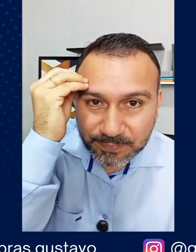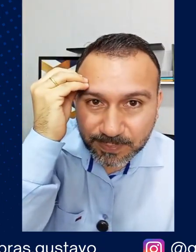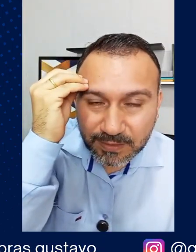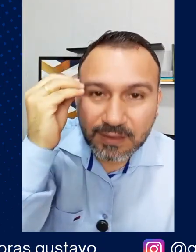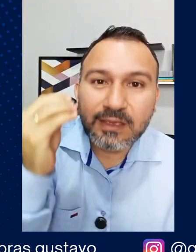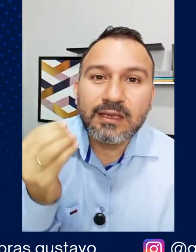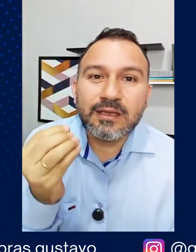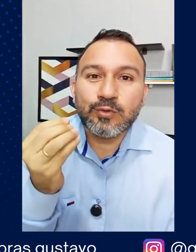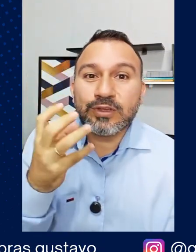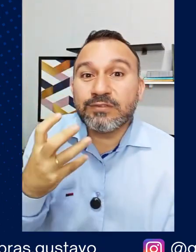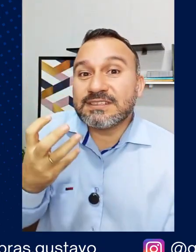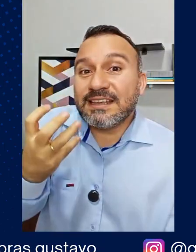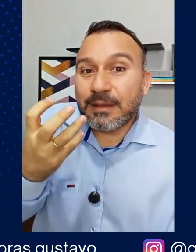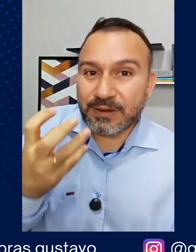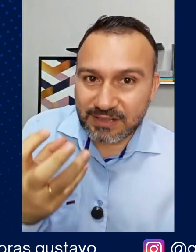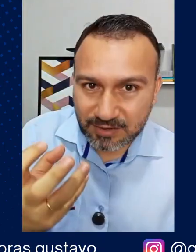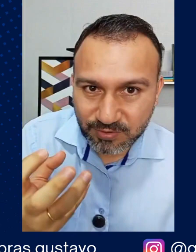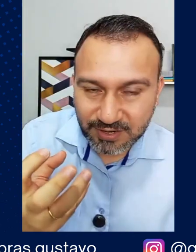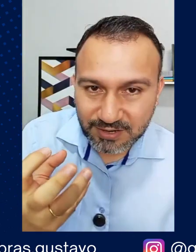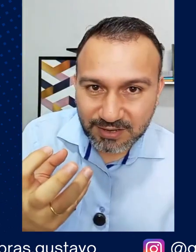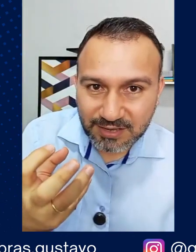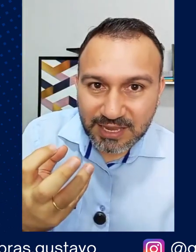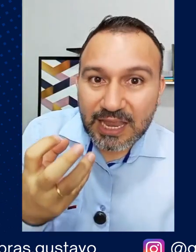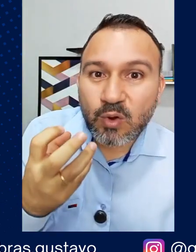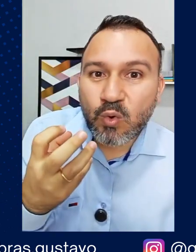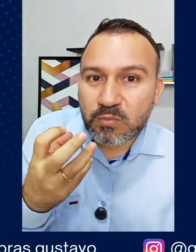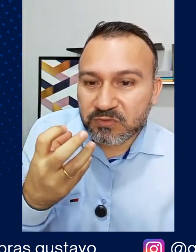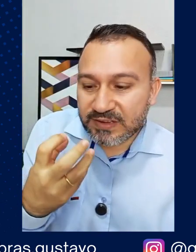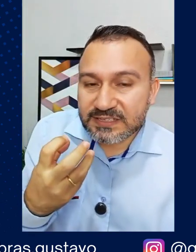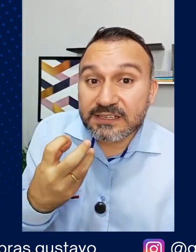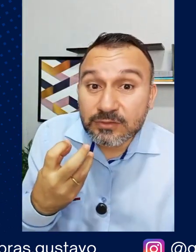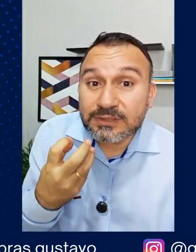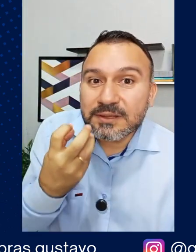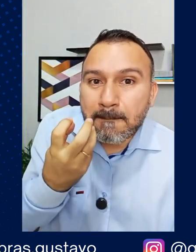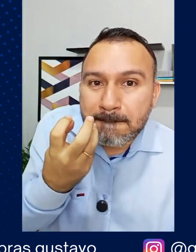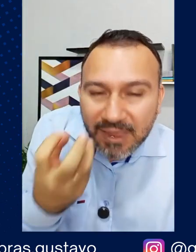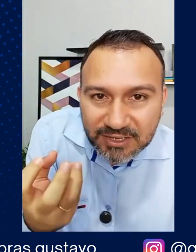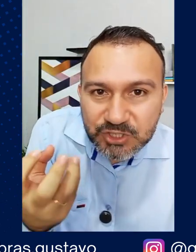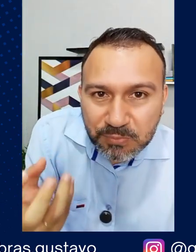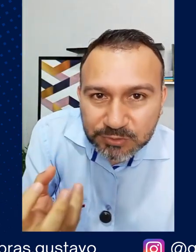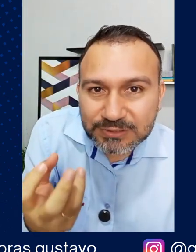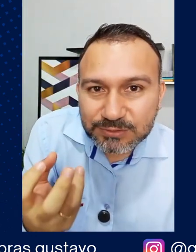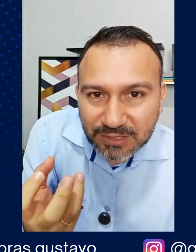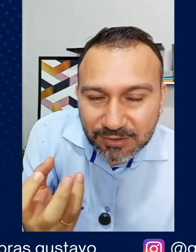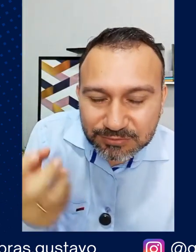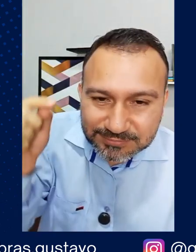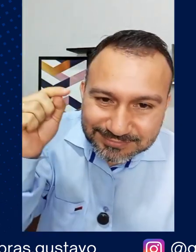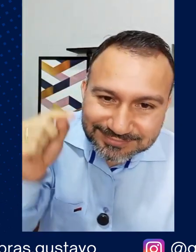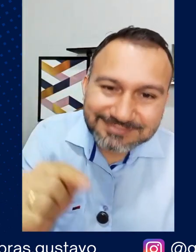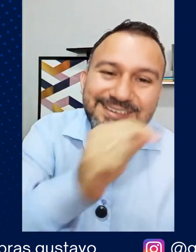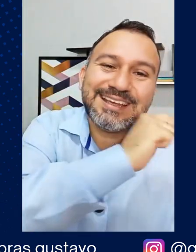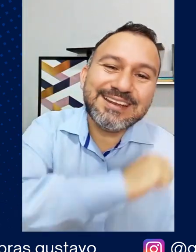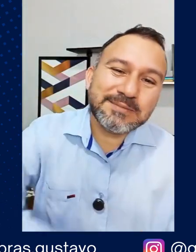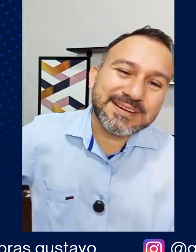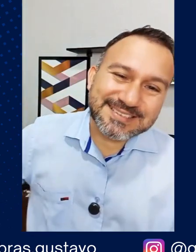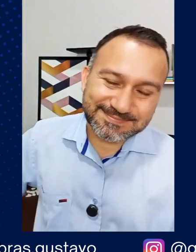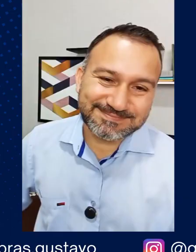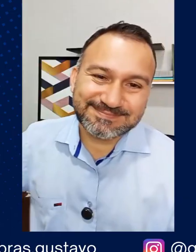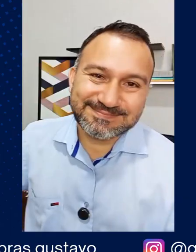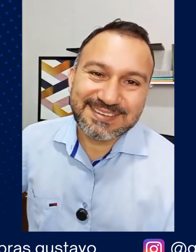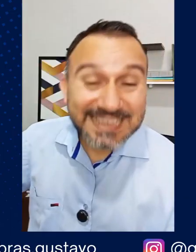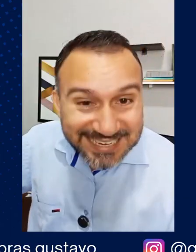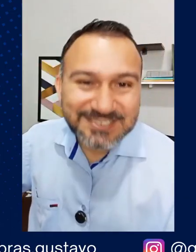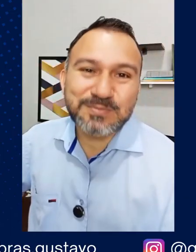natural. O que você tem que aprender agora é como fazer isso também de modo natural em